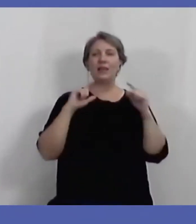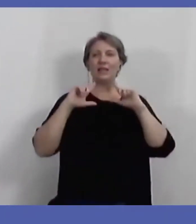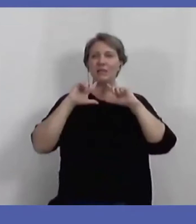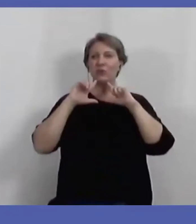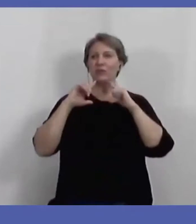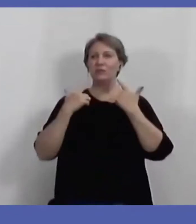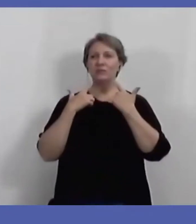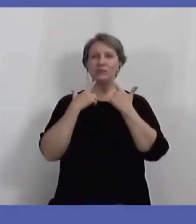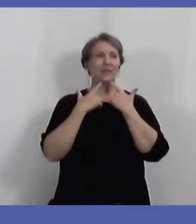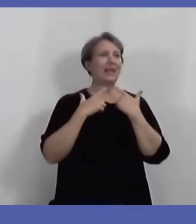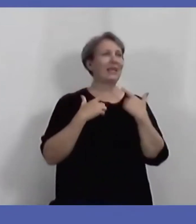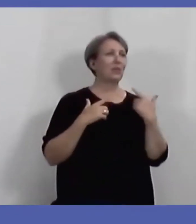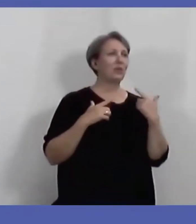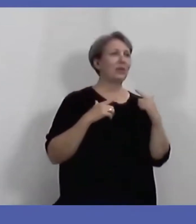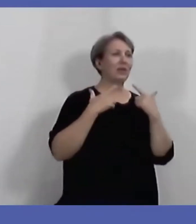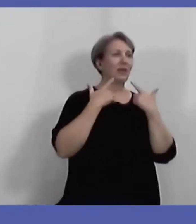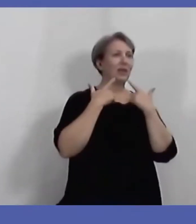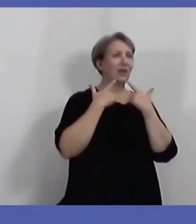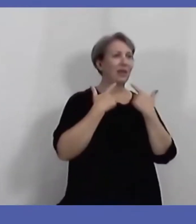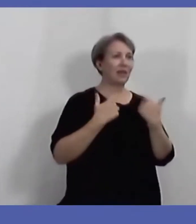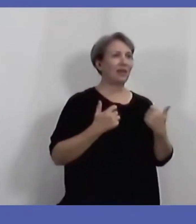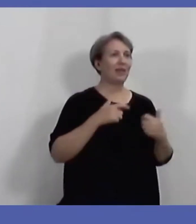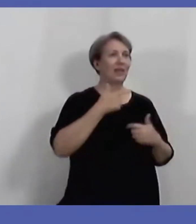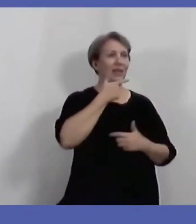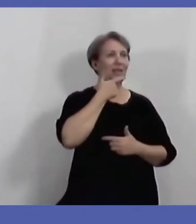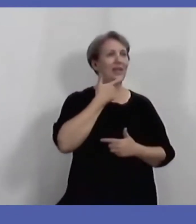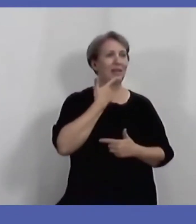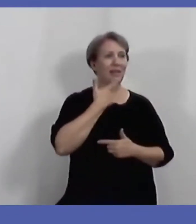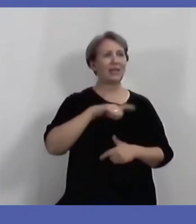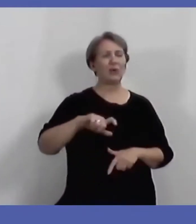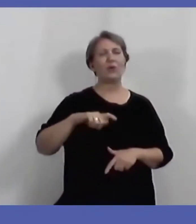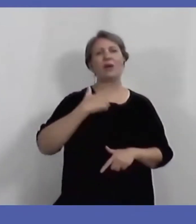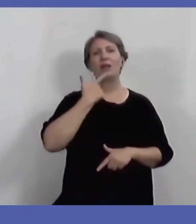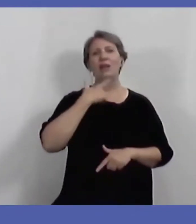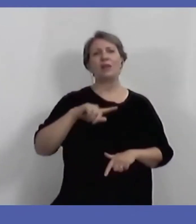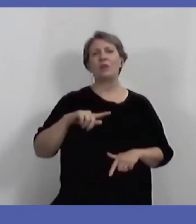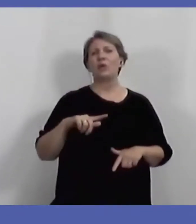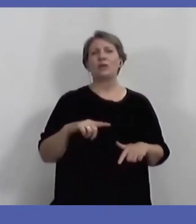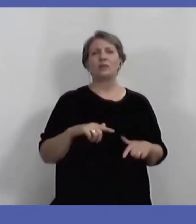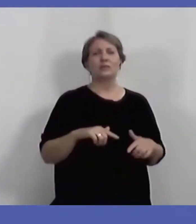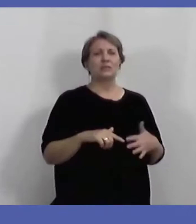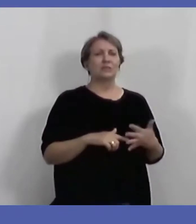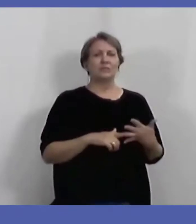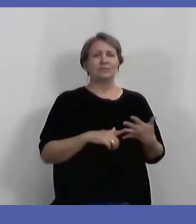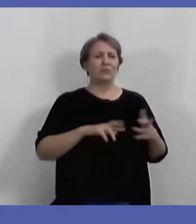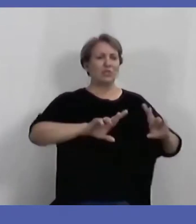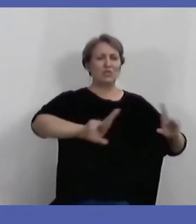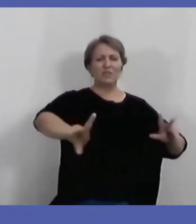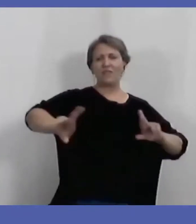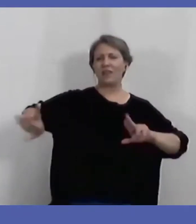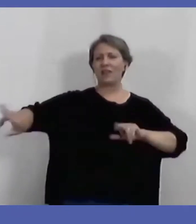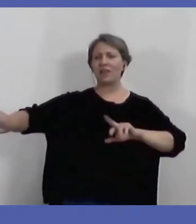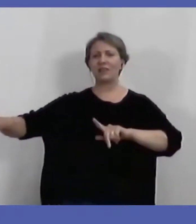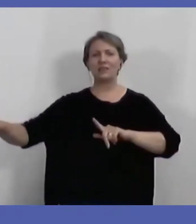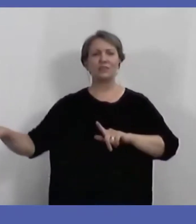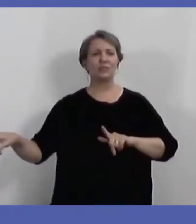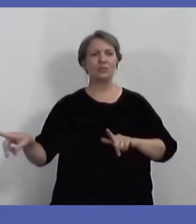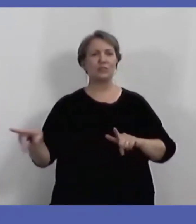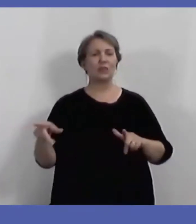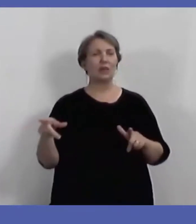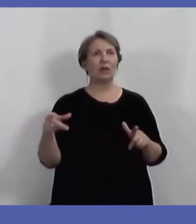pregou o evangelho e diz assim no final: todo aquele que invocar o nome do Senhor